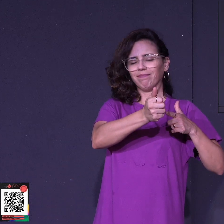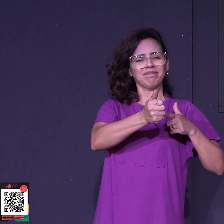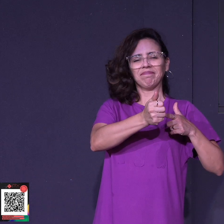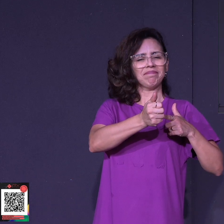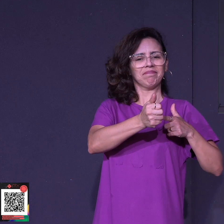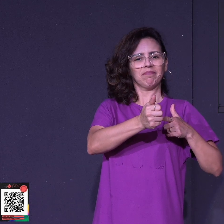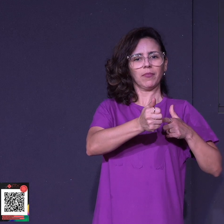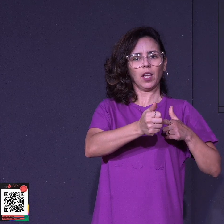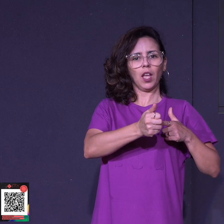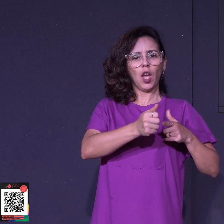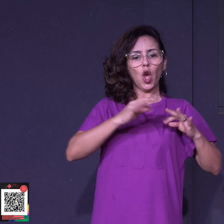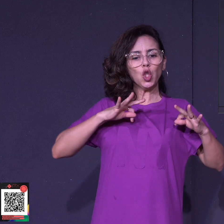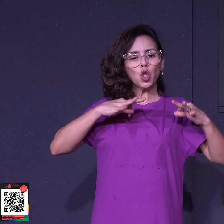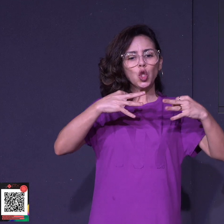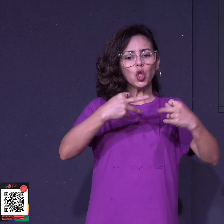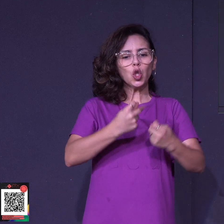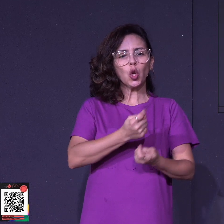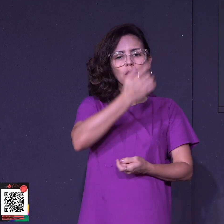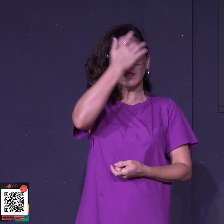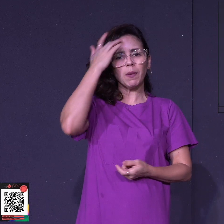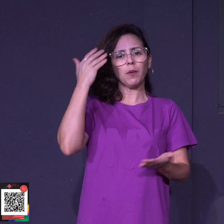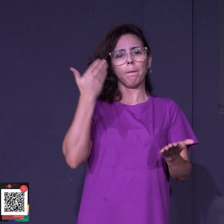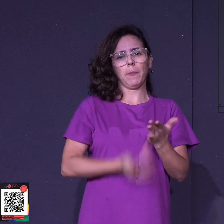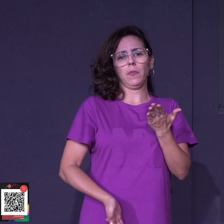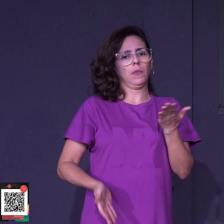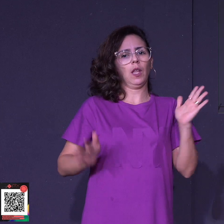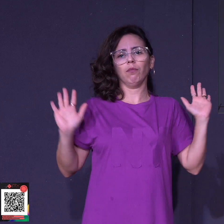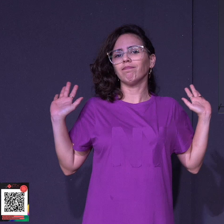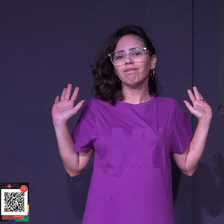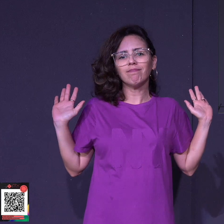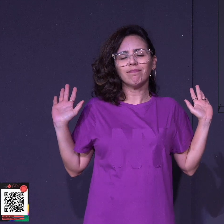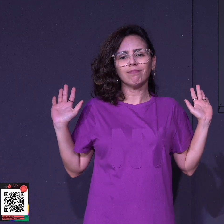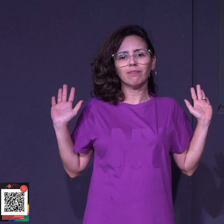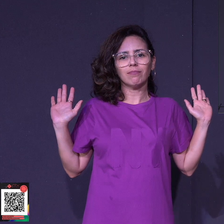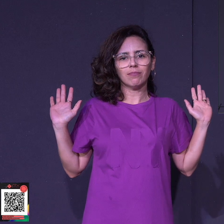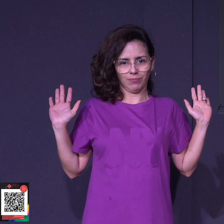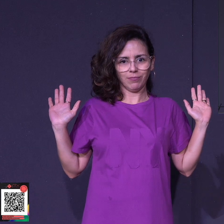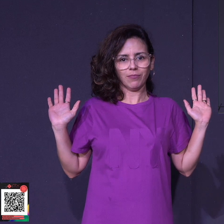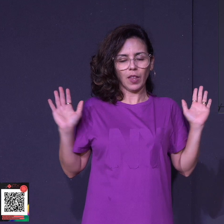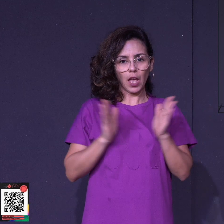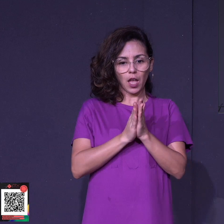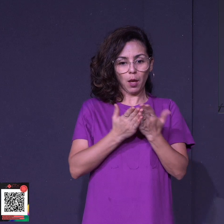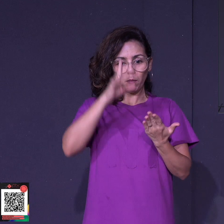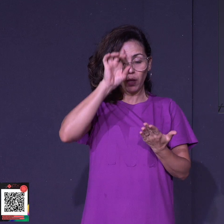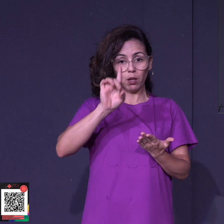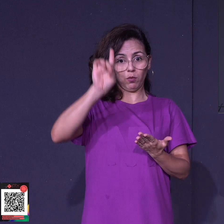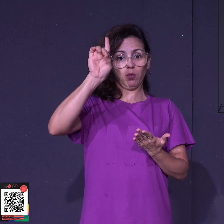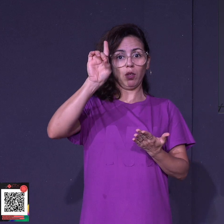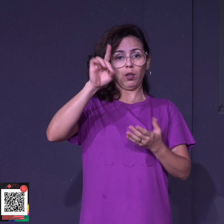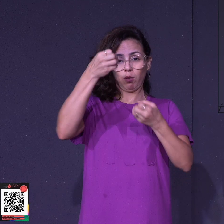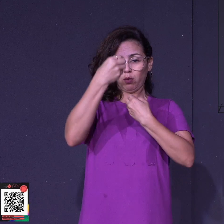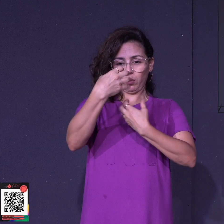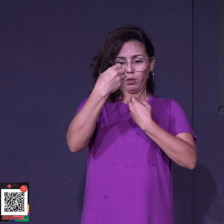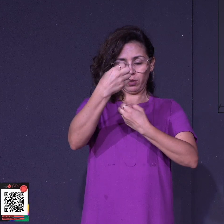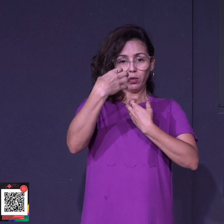ganhou, todos perderam. É o que a palavra do Senhor nos